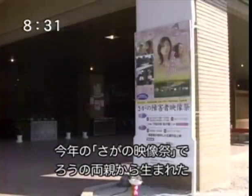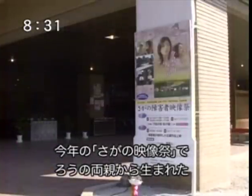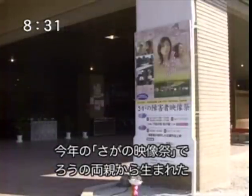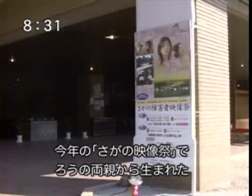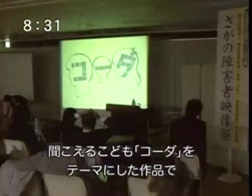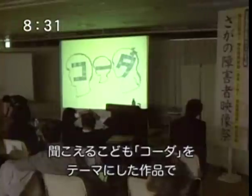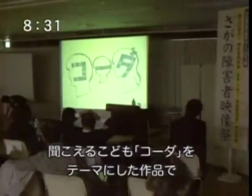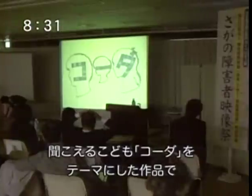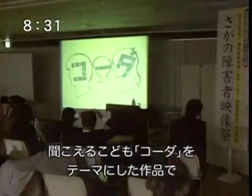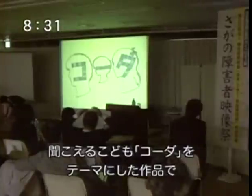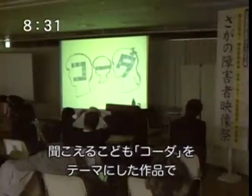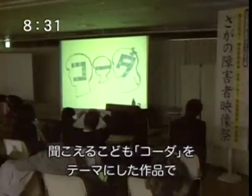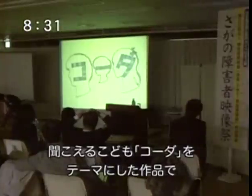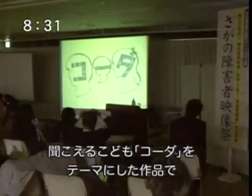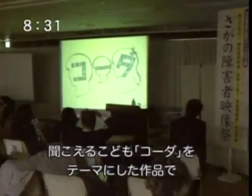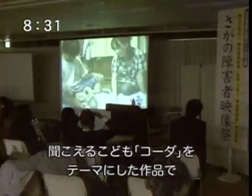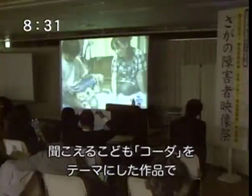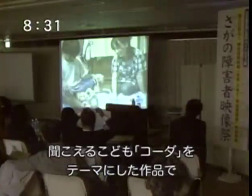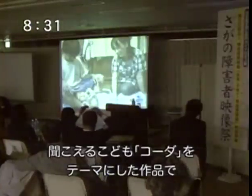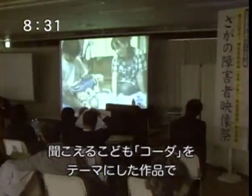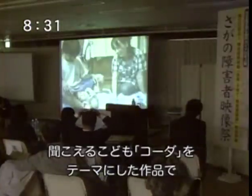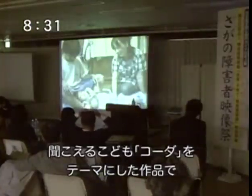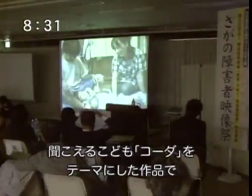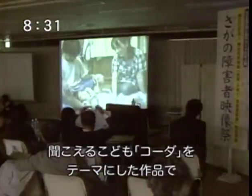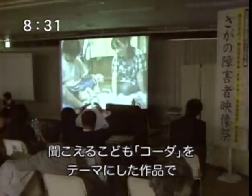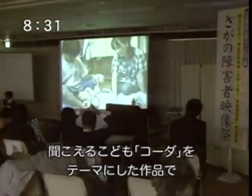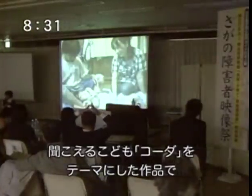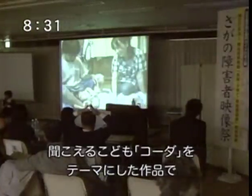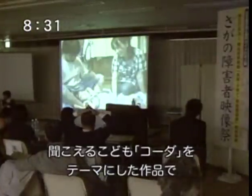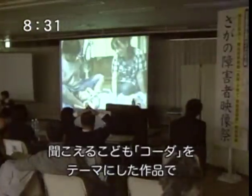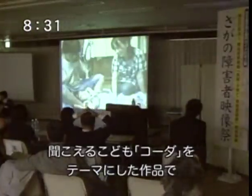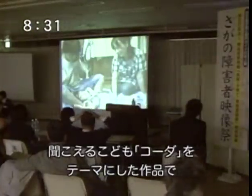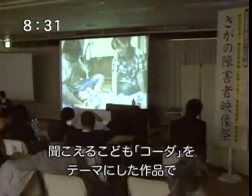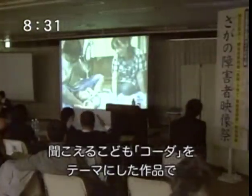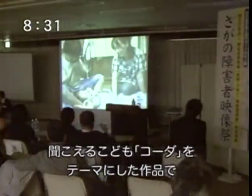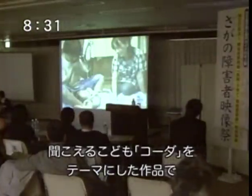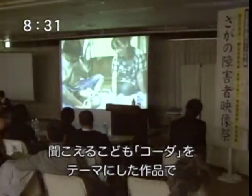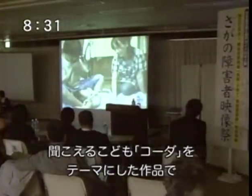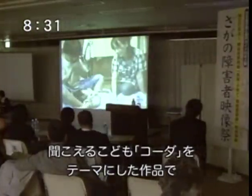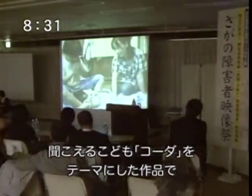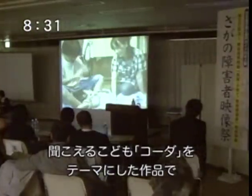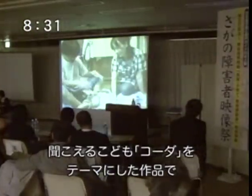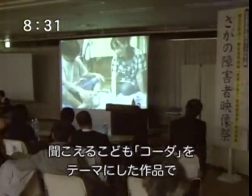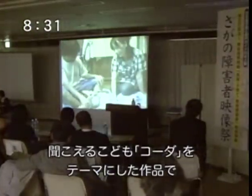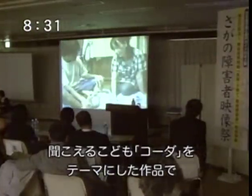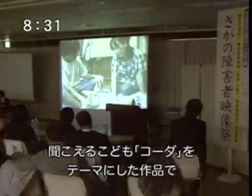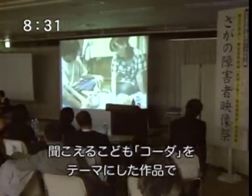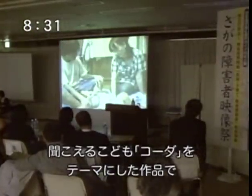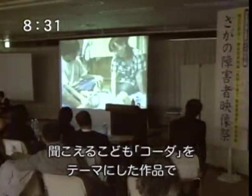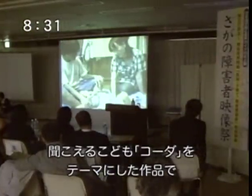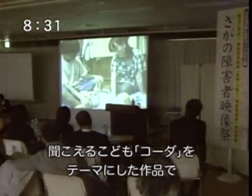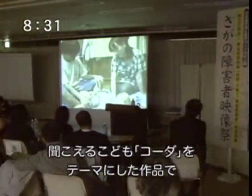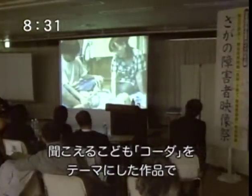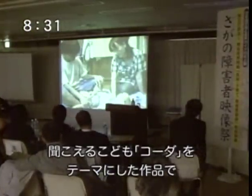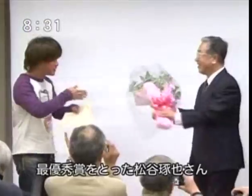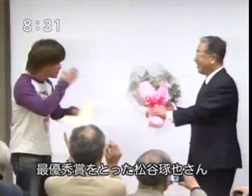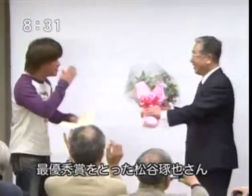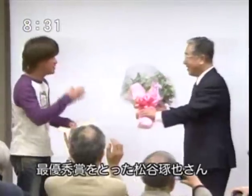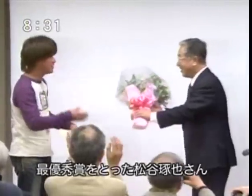今年の嵯峨野映像祭でろうの両親から生まれた聞こえる子どもコーダをテーマにした作